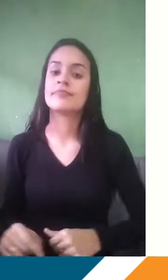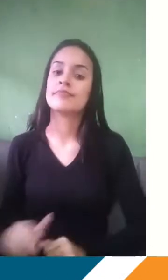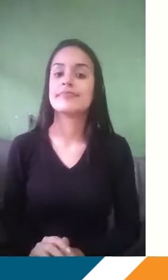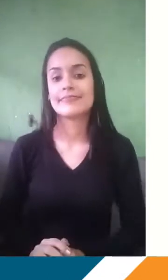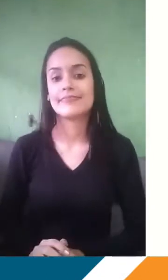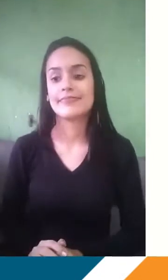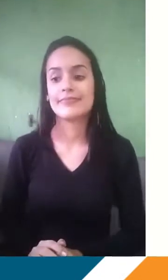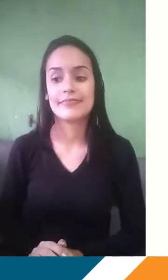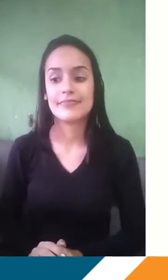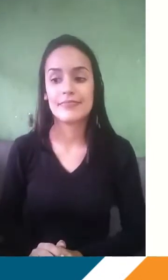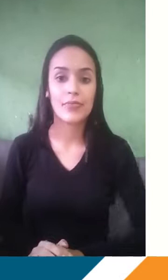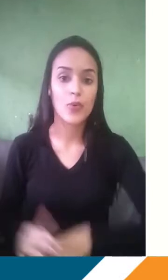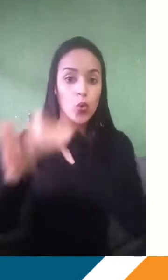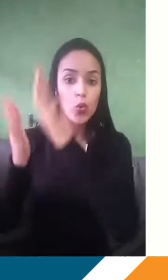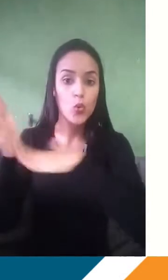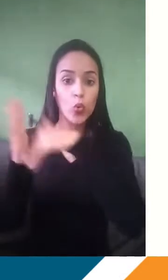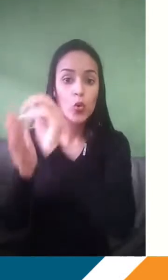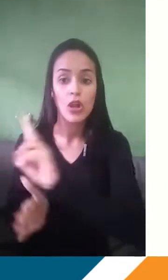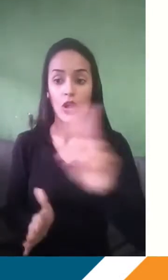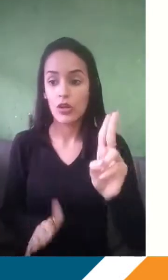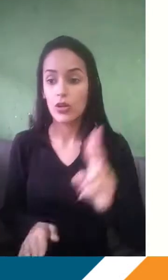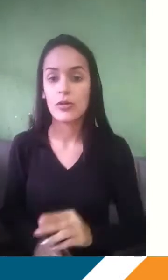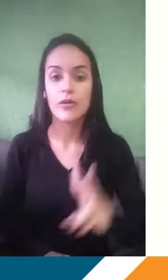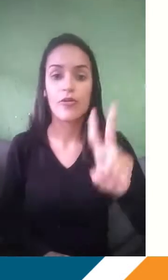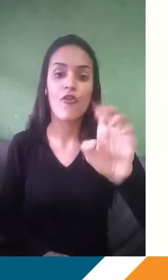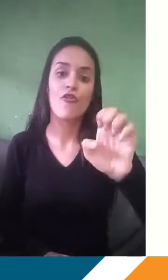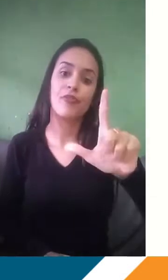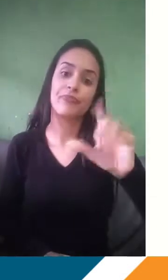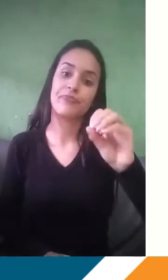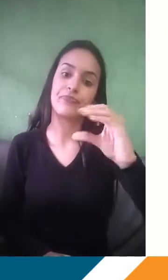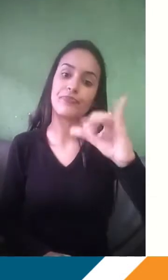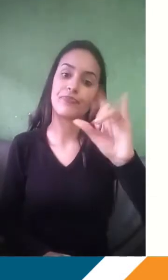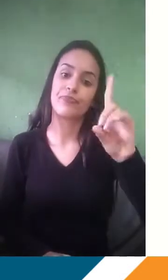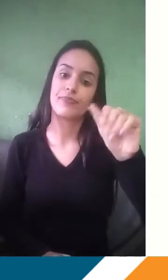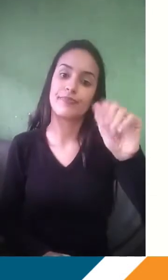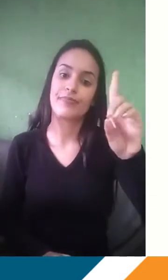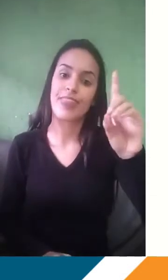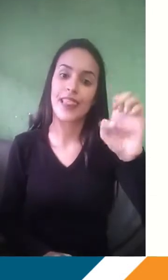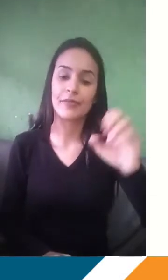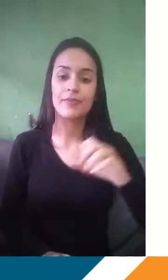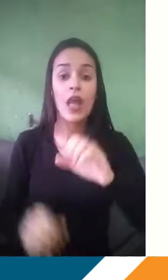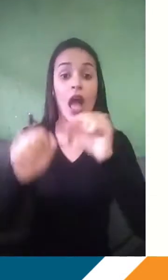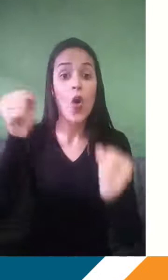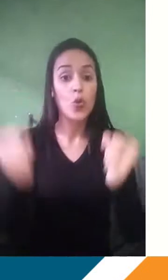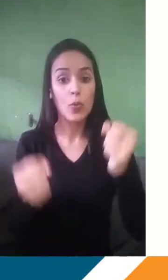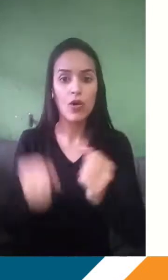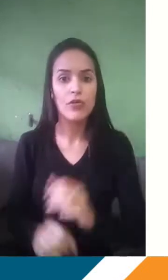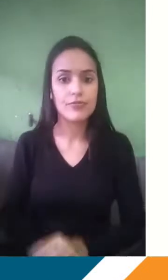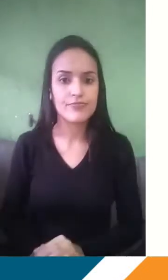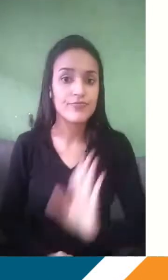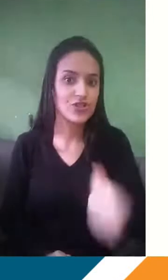italiano Giacomo Balla e é intitulado Velocidade do Automóvel. Já no título podemos